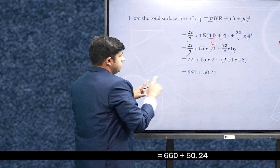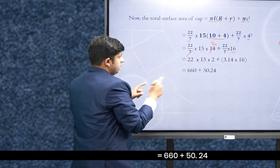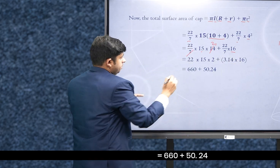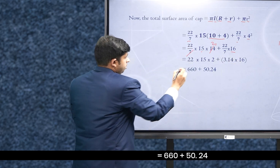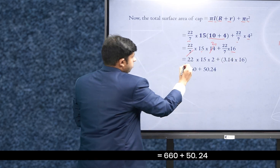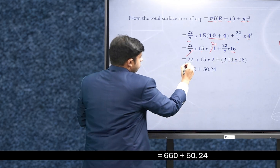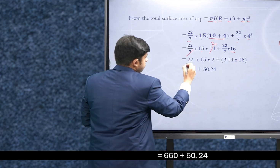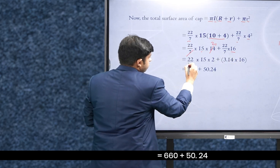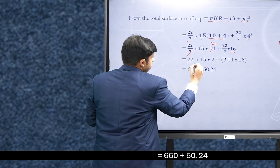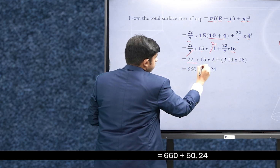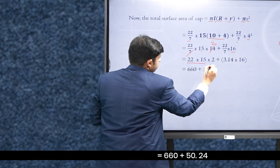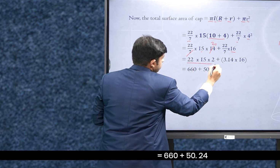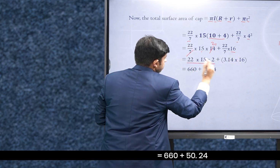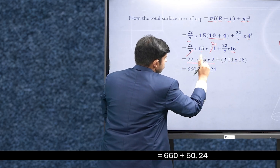ஈடு 660 கூட்டல்